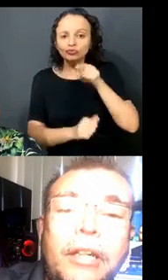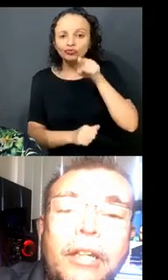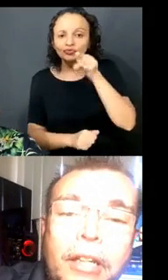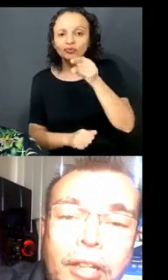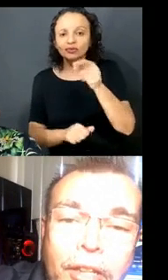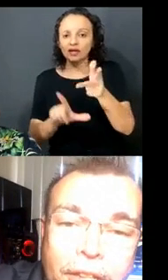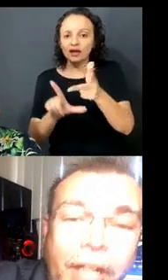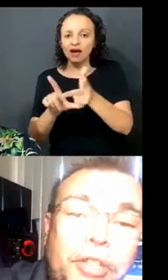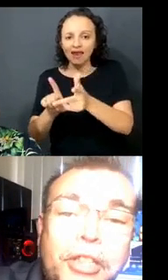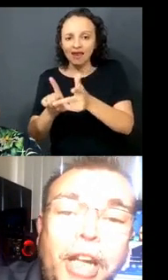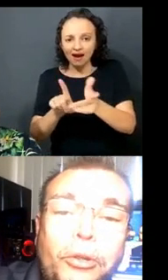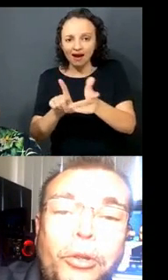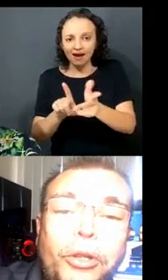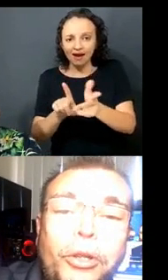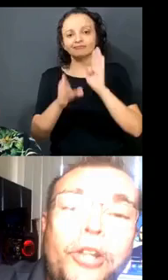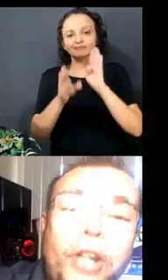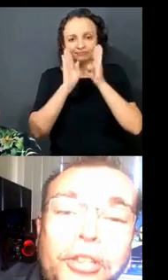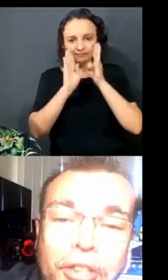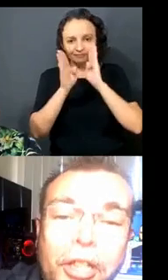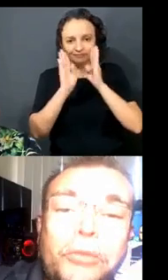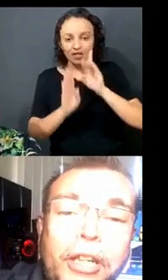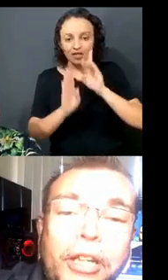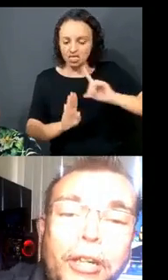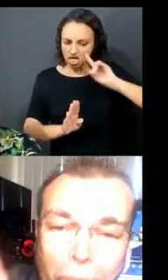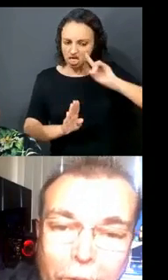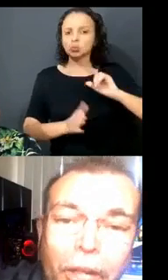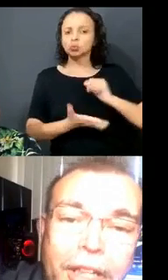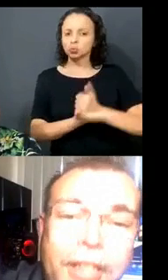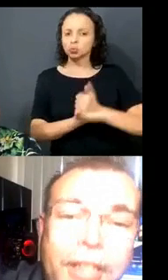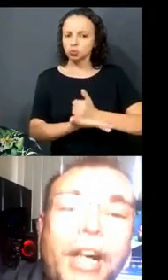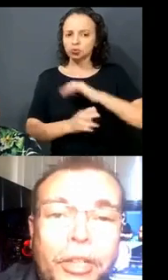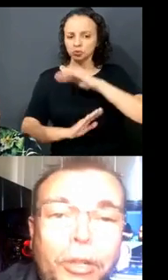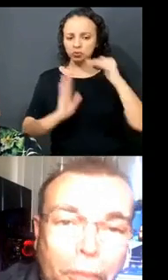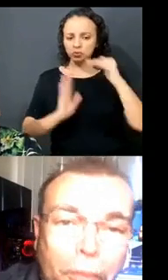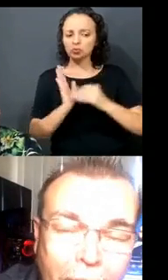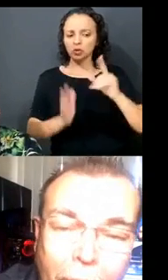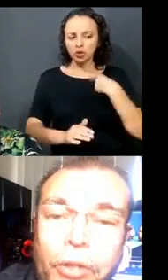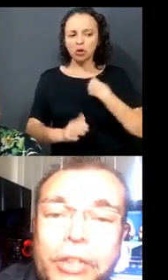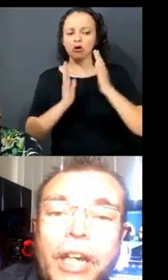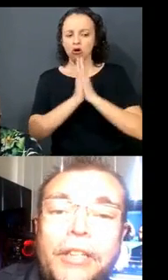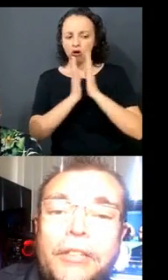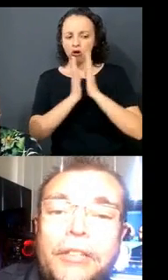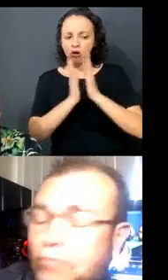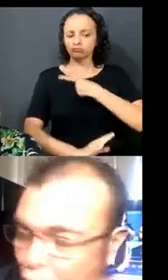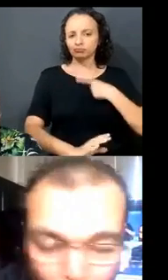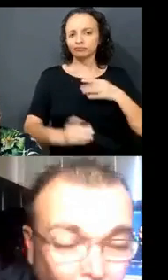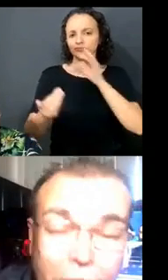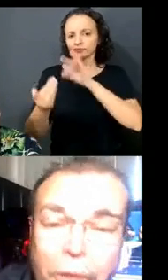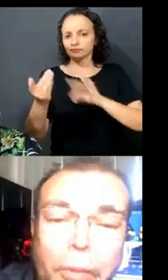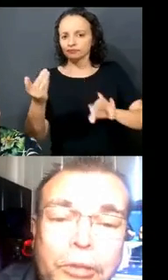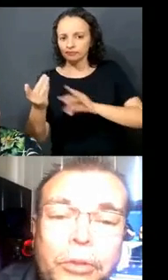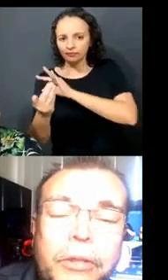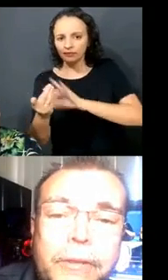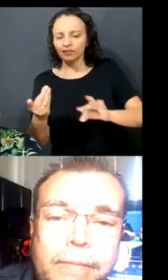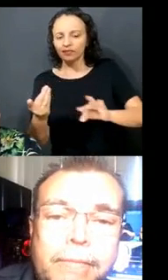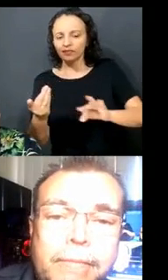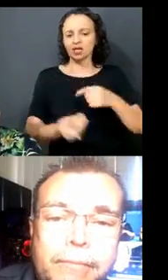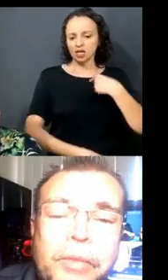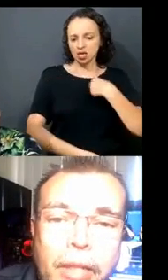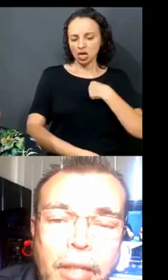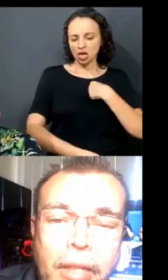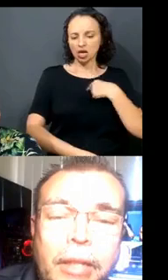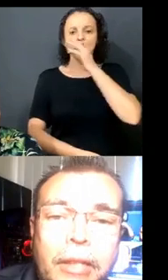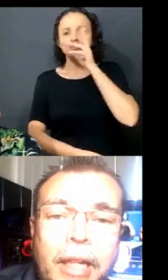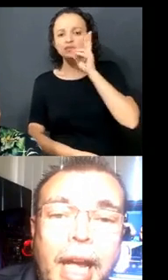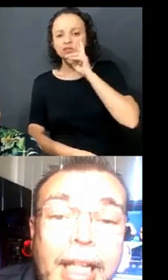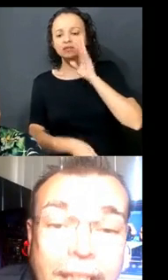aqui na live, que está lá no Facebook. Deus está no controle e nós estamos orando. Pastor Aguinaldo, eu, a irmã Rosane, um